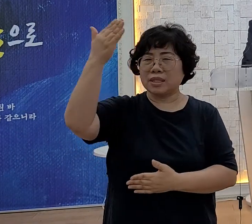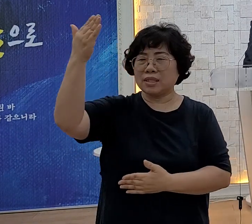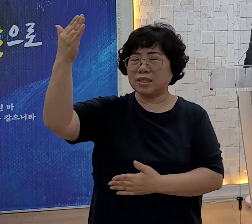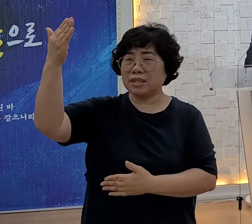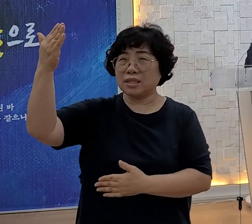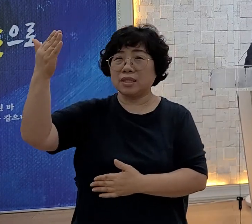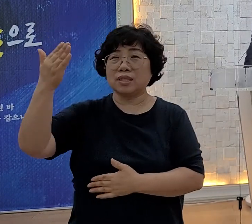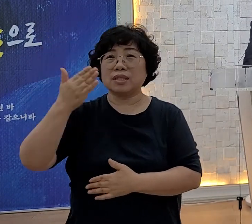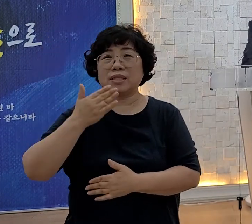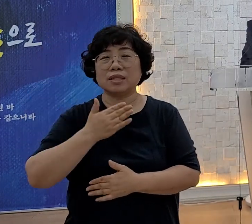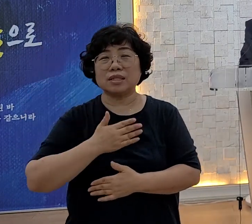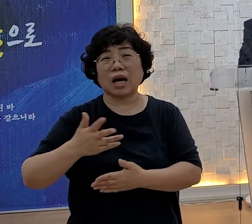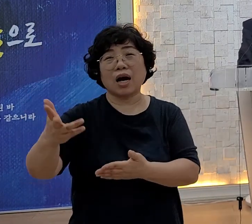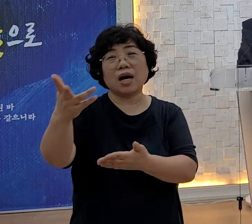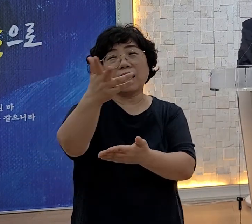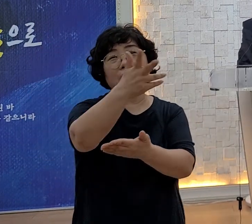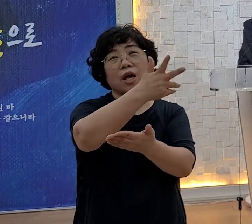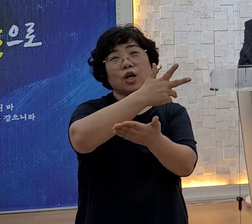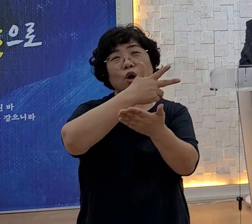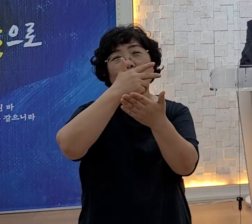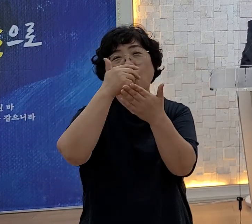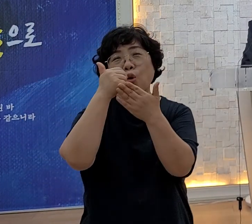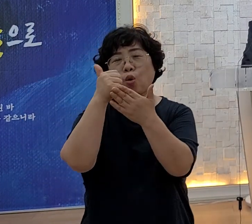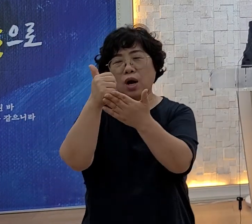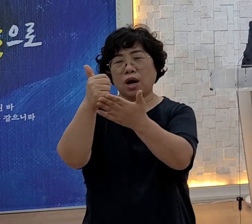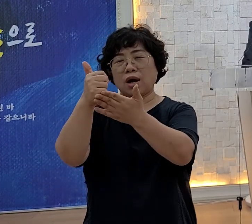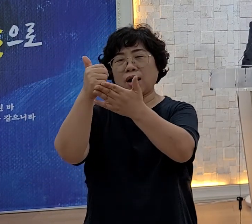하나님, 그는 나의